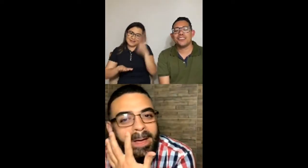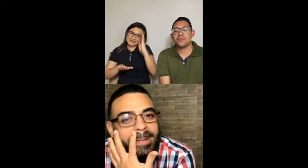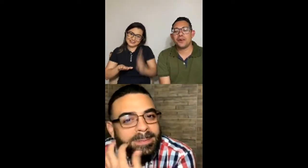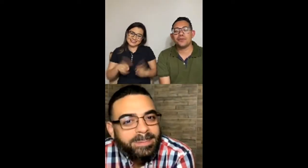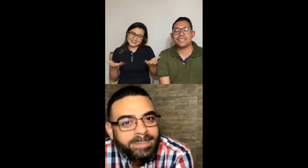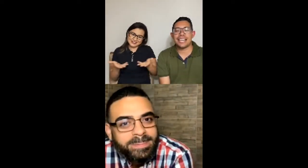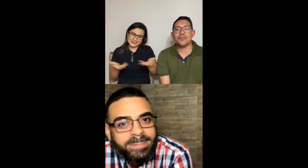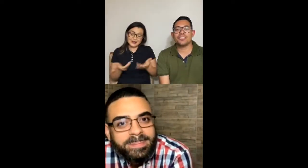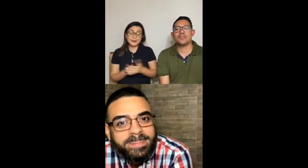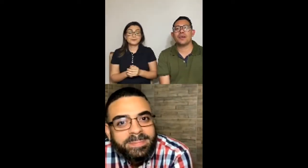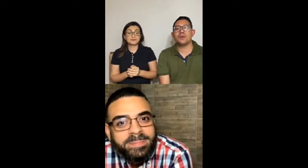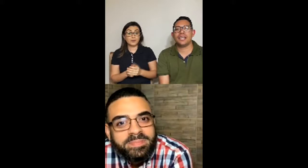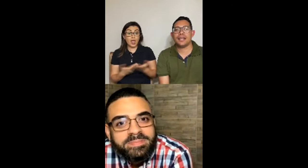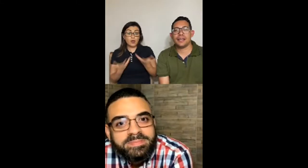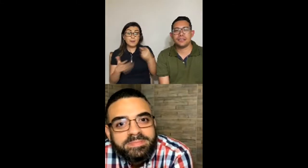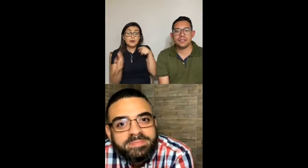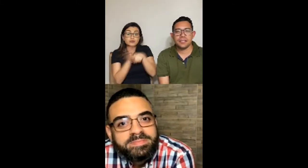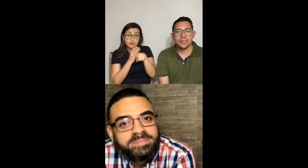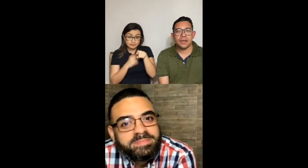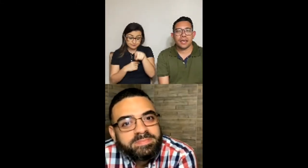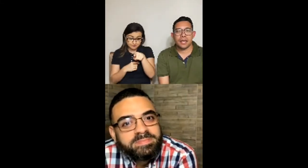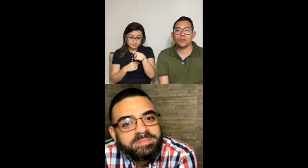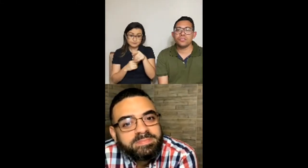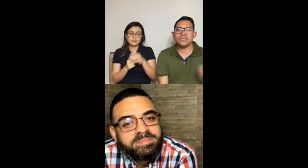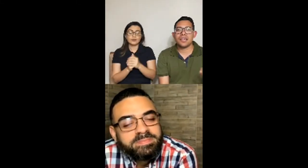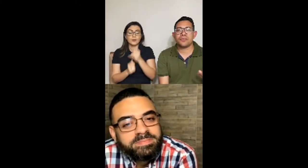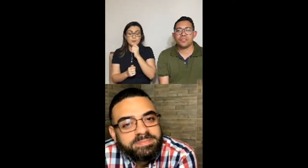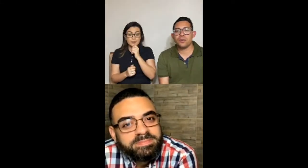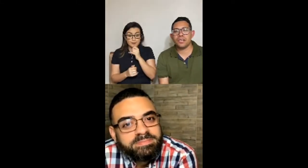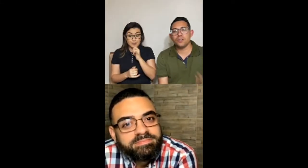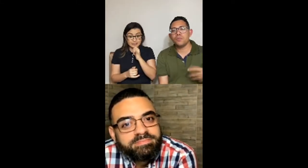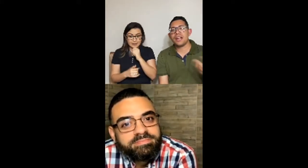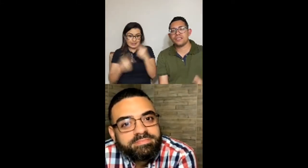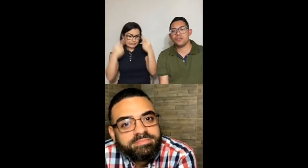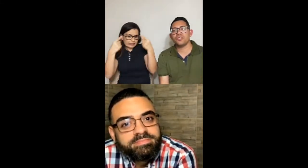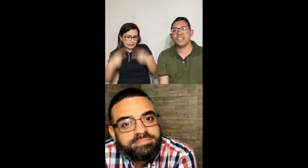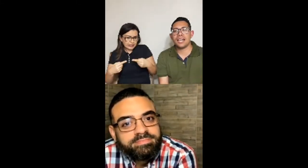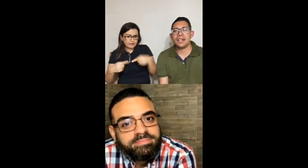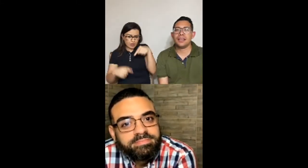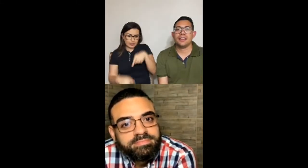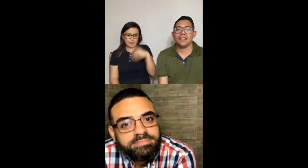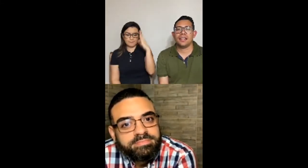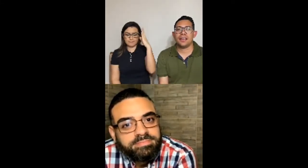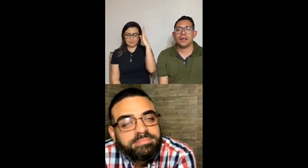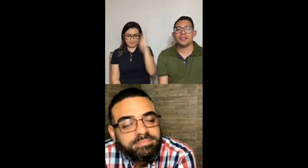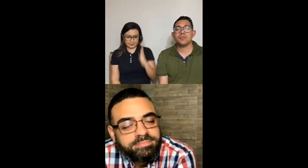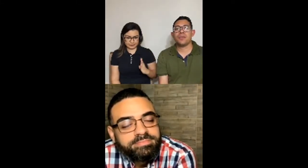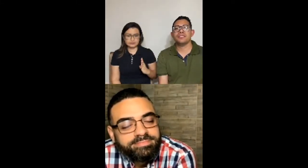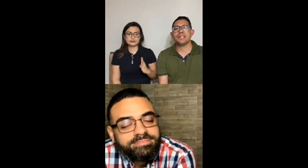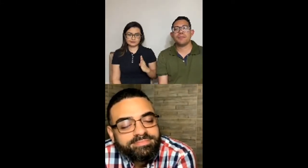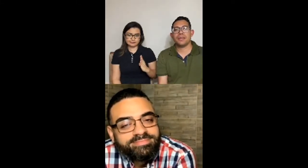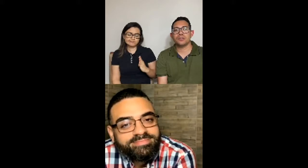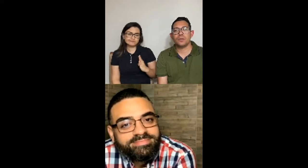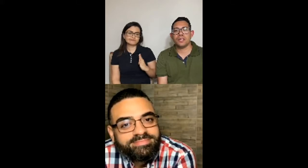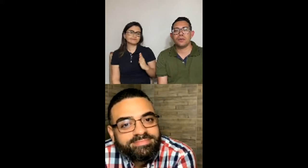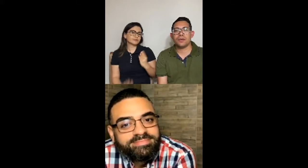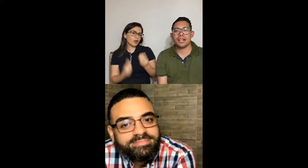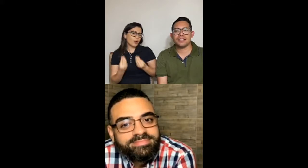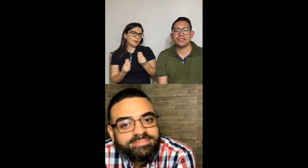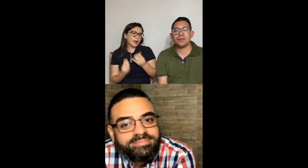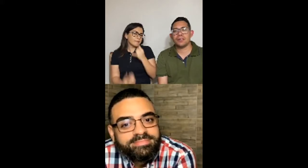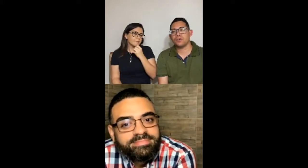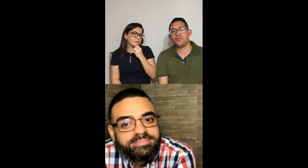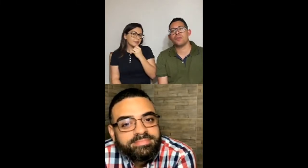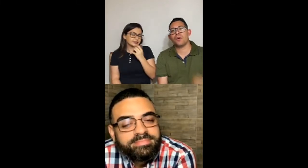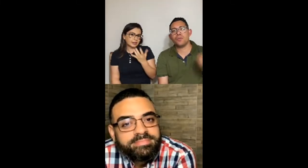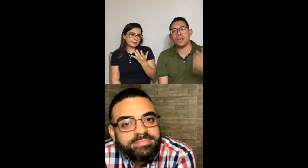Deixa eu te perguntar, igual você falou, né? Era um desafio aí no Brasil já, né? Esse pensamento aí com relação